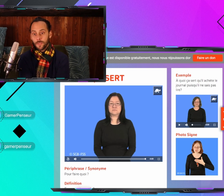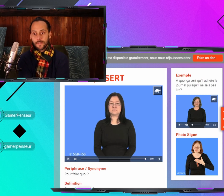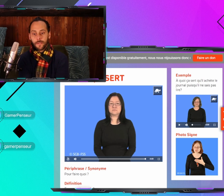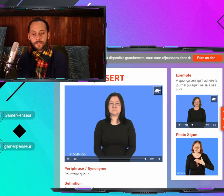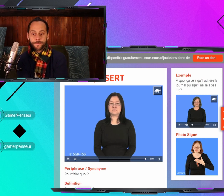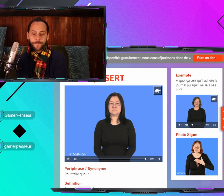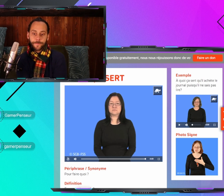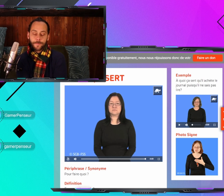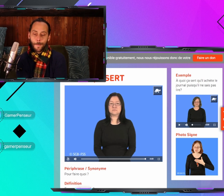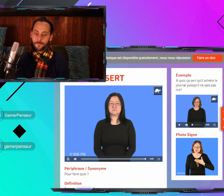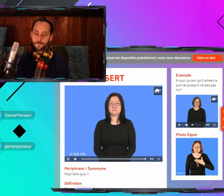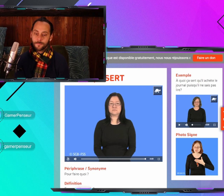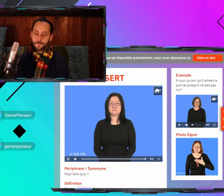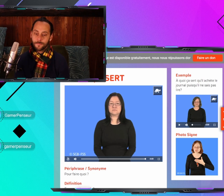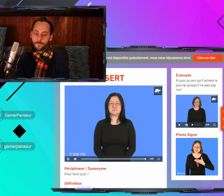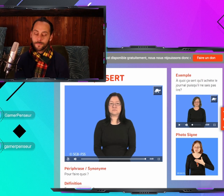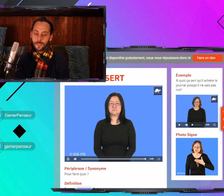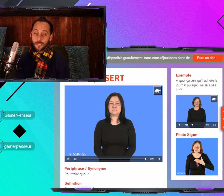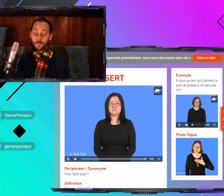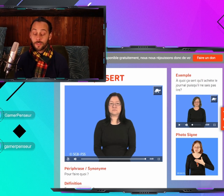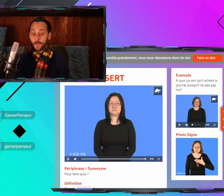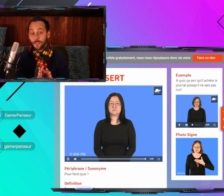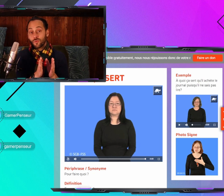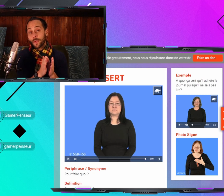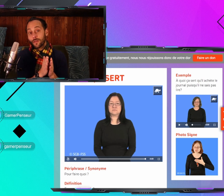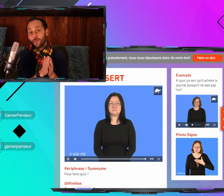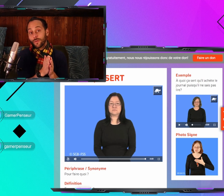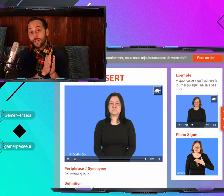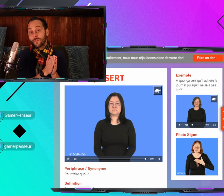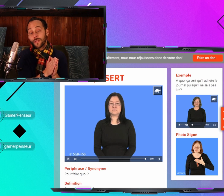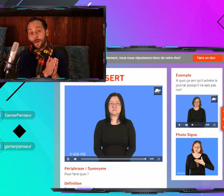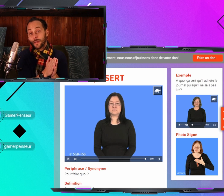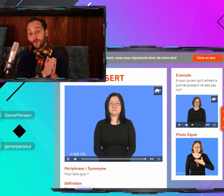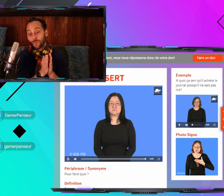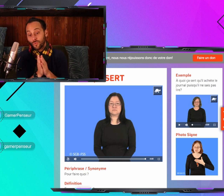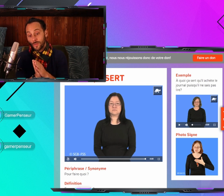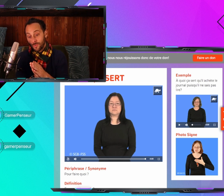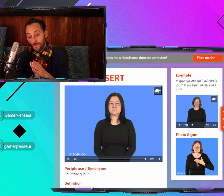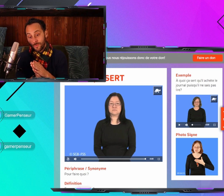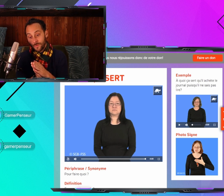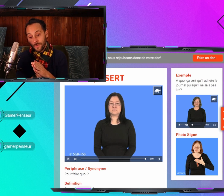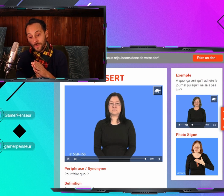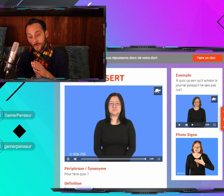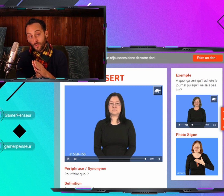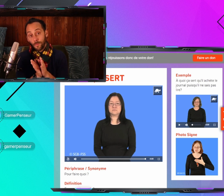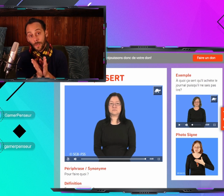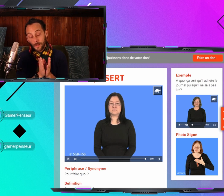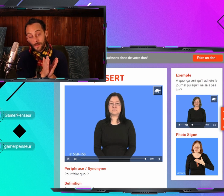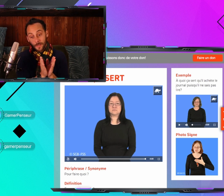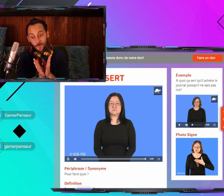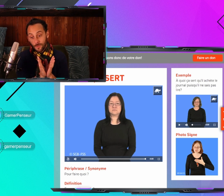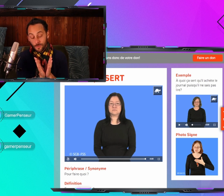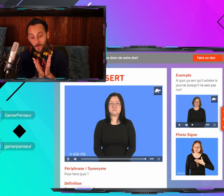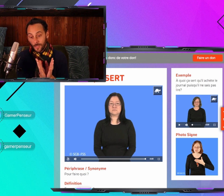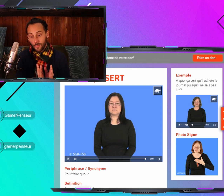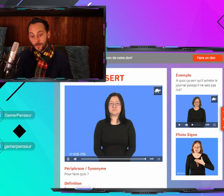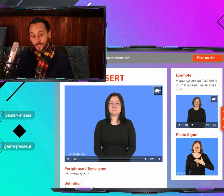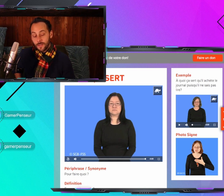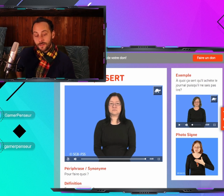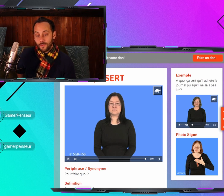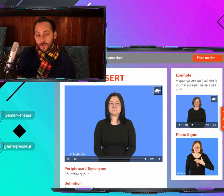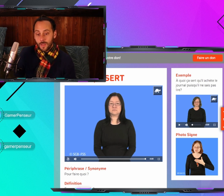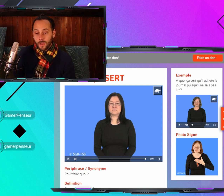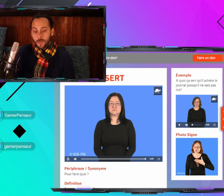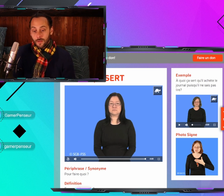Et maintenant la syntaxe. Je sais pas si je dois mettre le il ne sait pas lire en tout début ou pas. C'est là-dessus que je suis en train de me